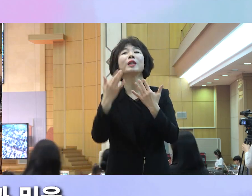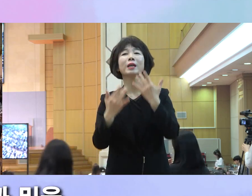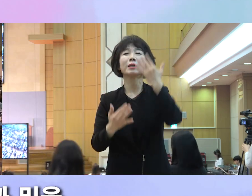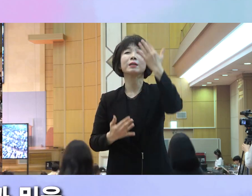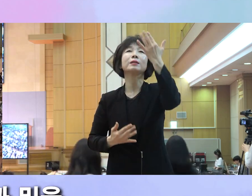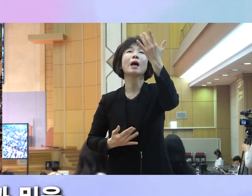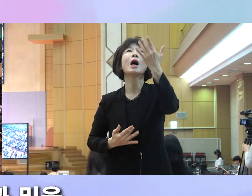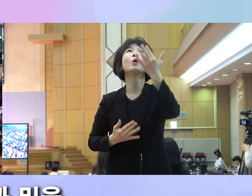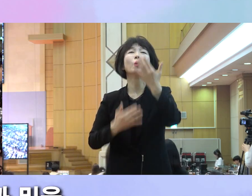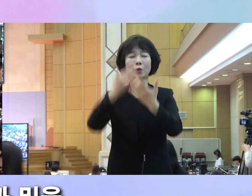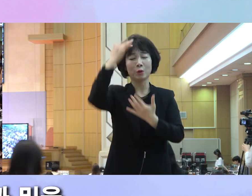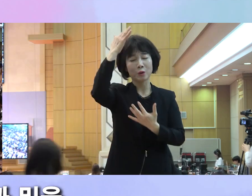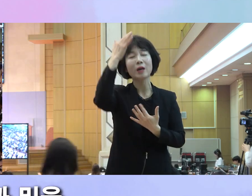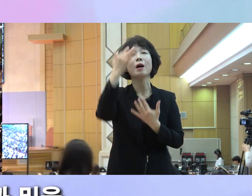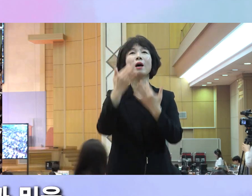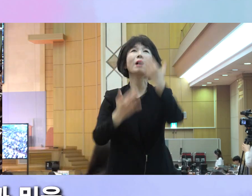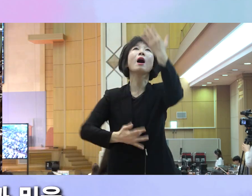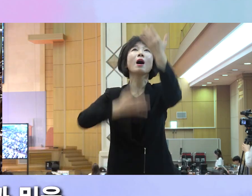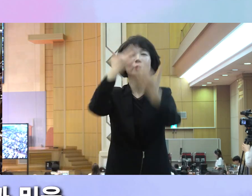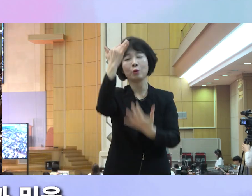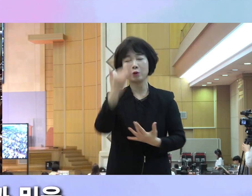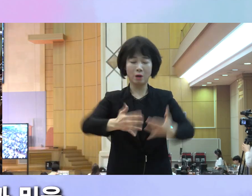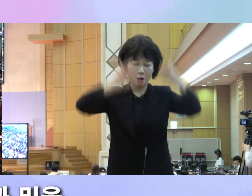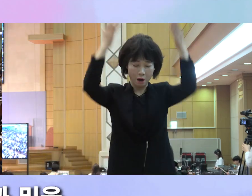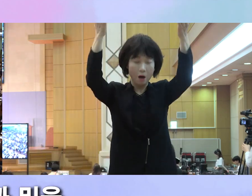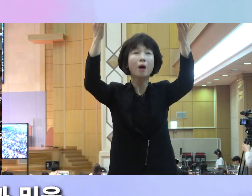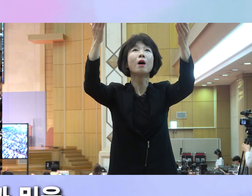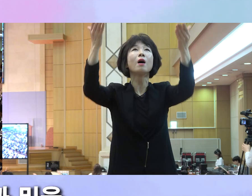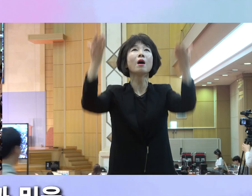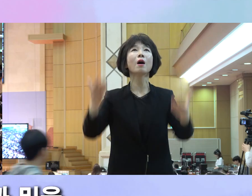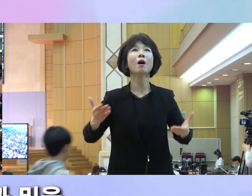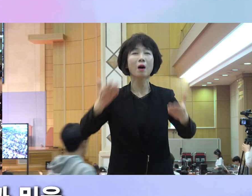부흥의 불길 타오르게 하소서.